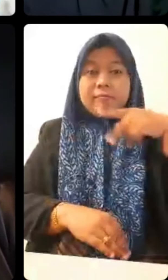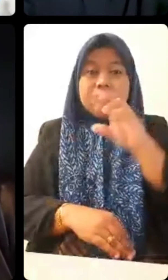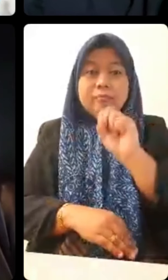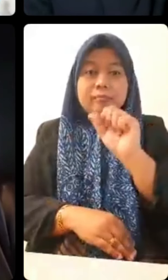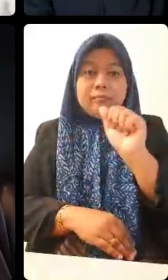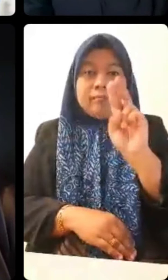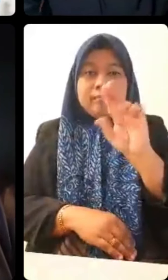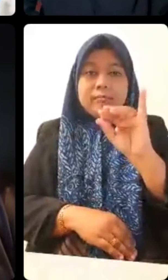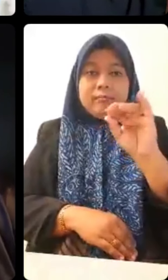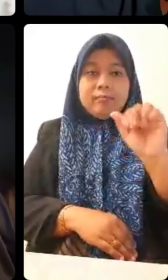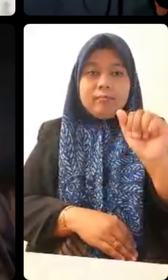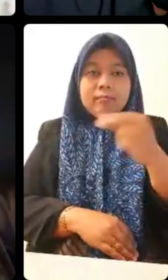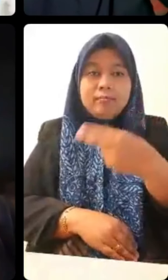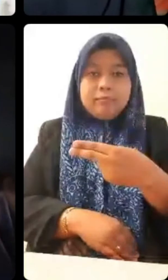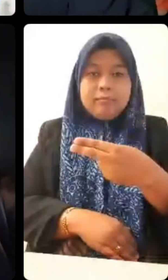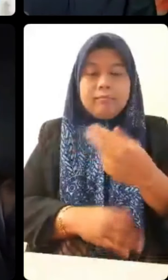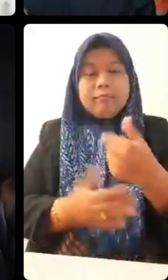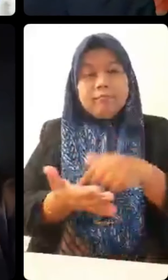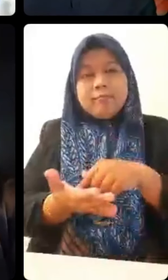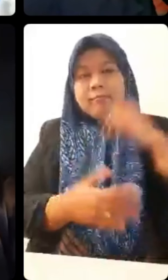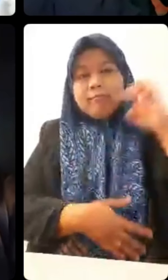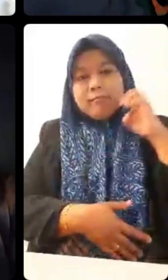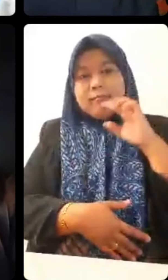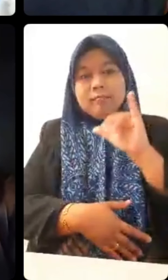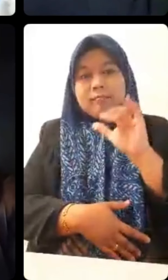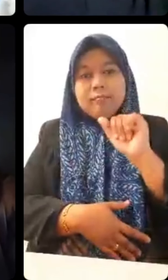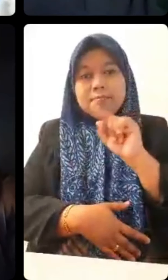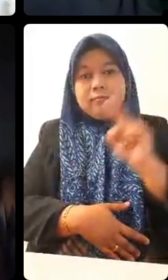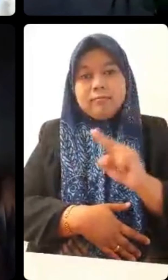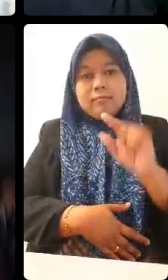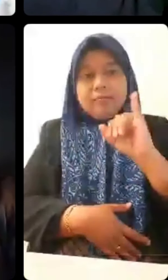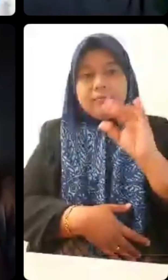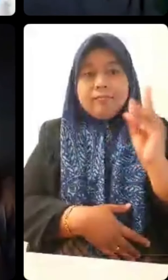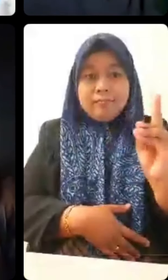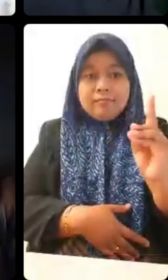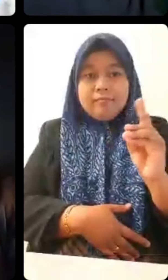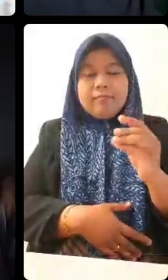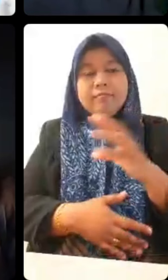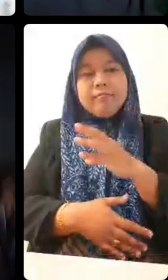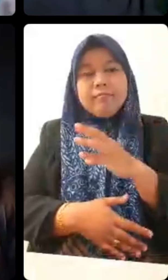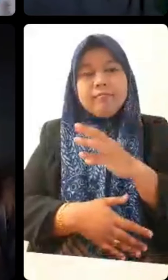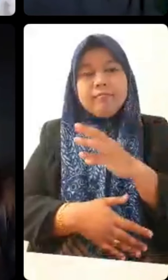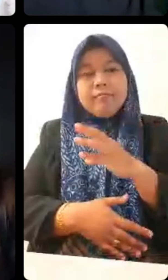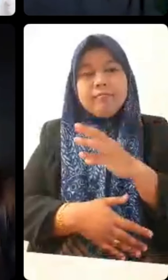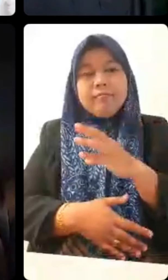Cik Yazid, Cik Fakrul. Ketika itu di permulaannya lah kena